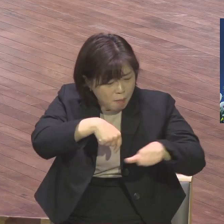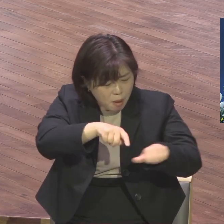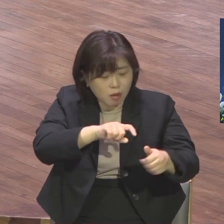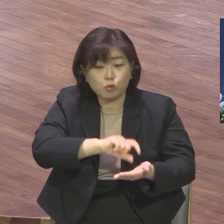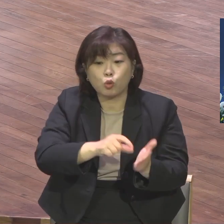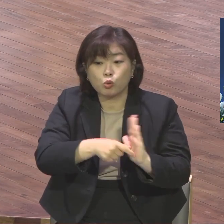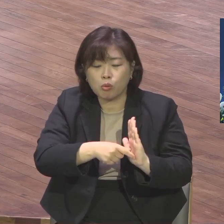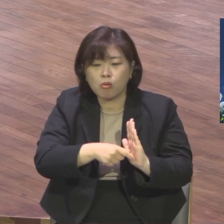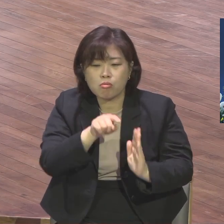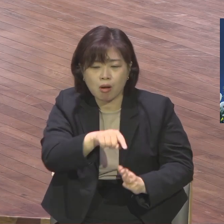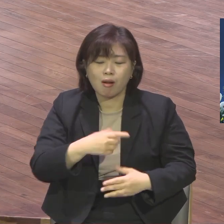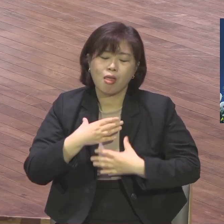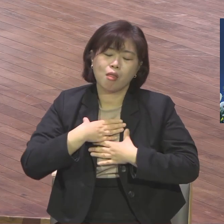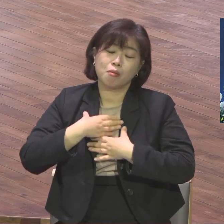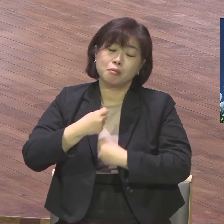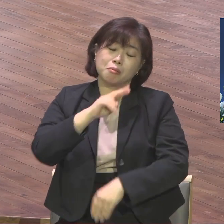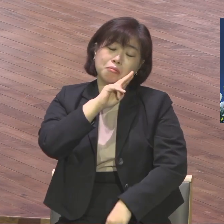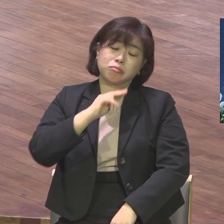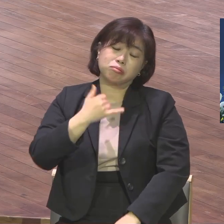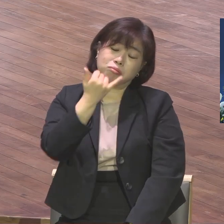그 이유가 어디에 있었느냐?